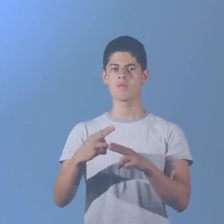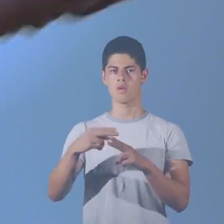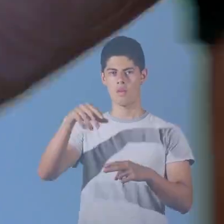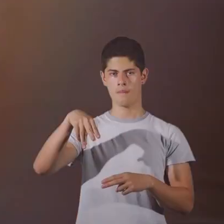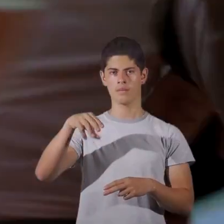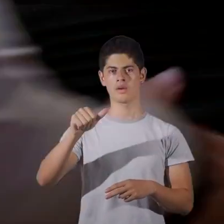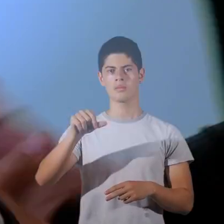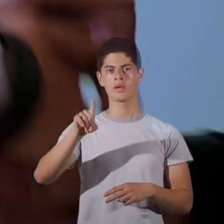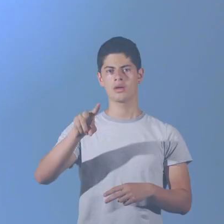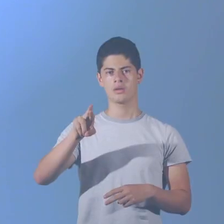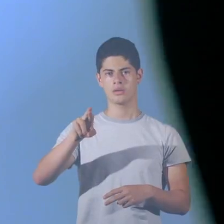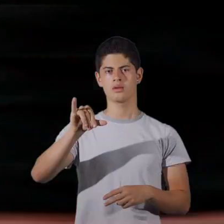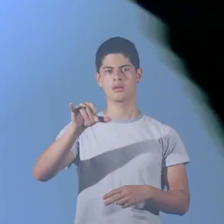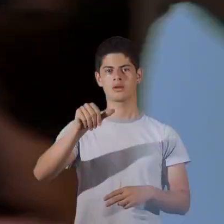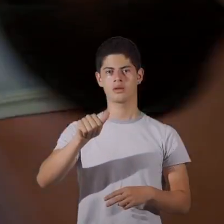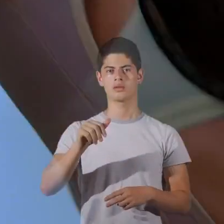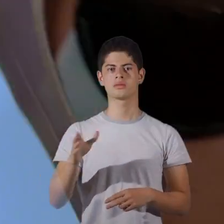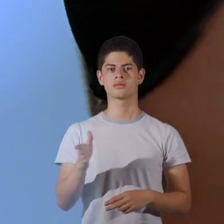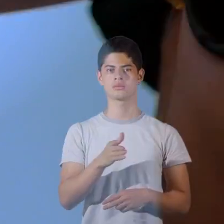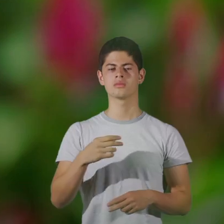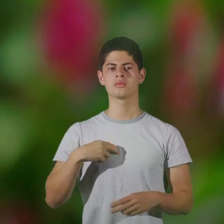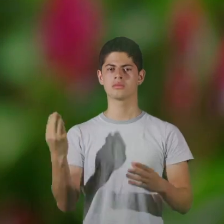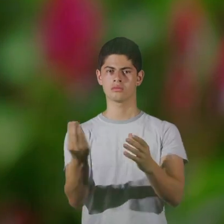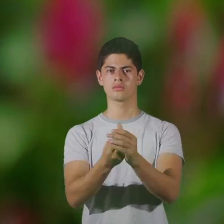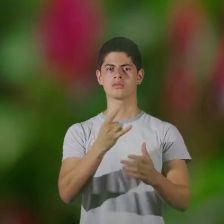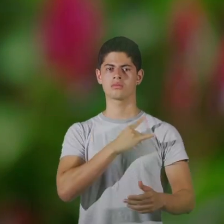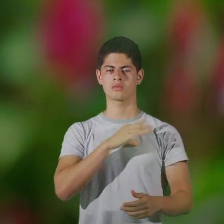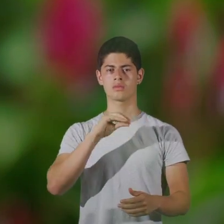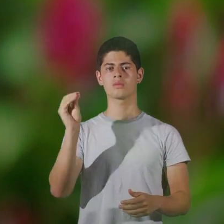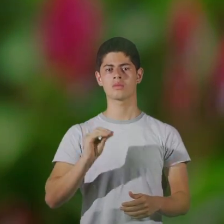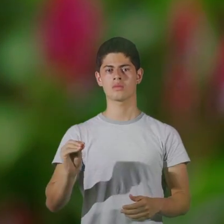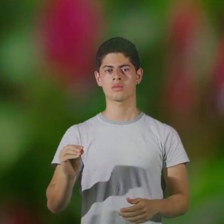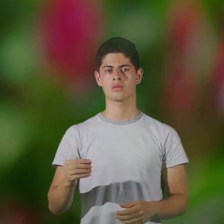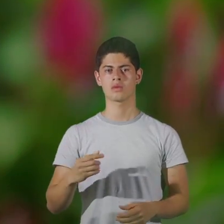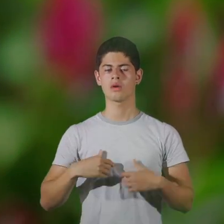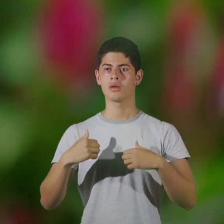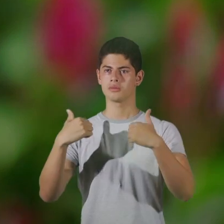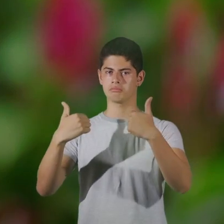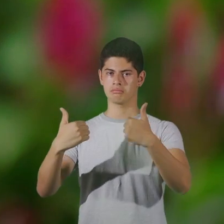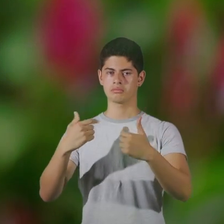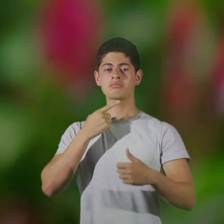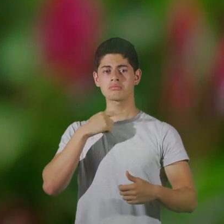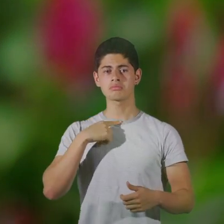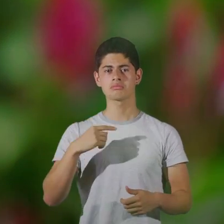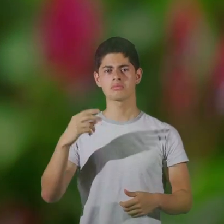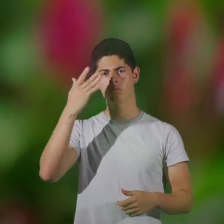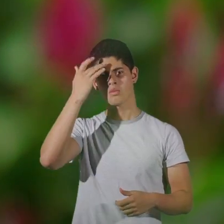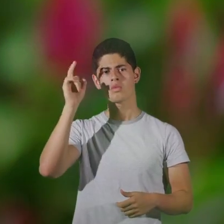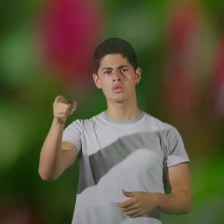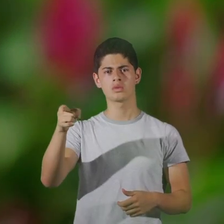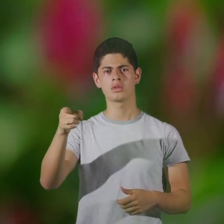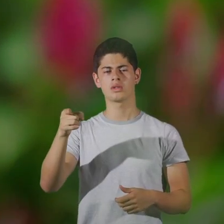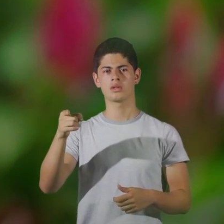Mi nombre es María Camila Cardona, soy bailarina de la Universidad del Quindío del Grupo de Baile Moderno. Fue muy importante la experiencia que tuve con